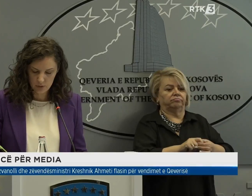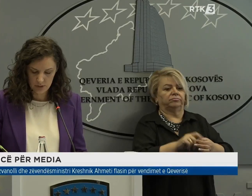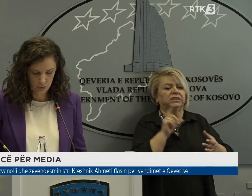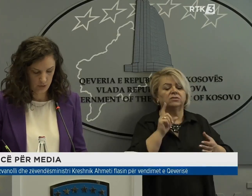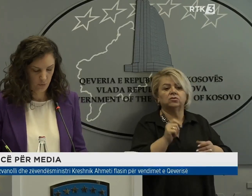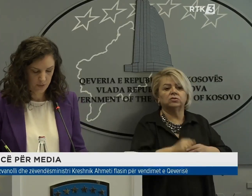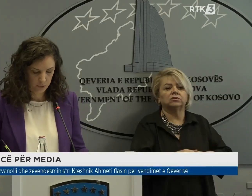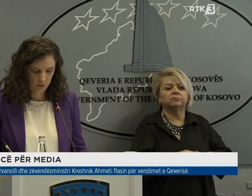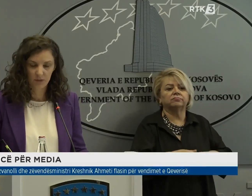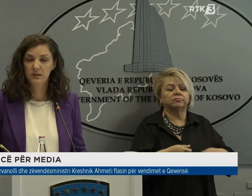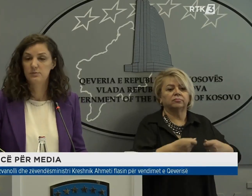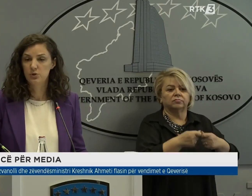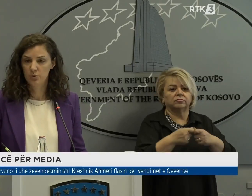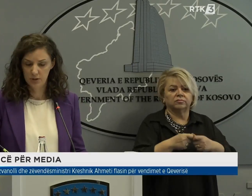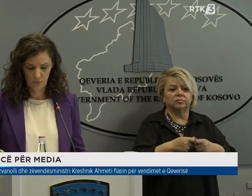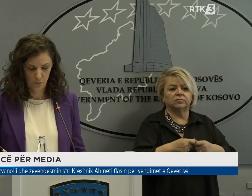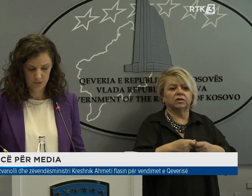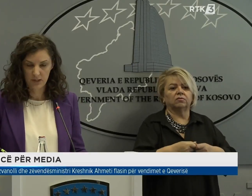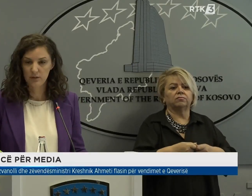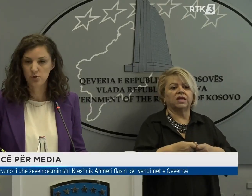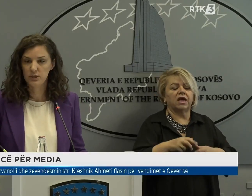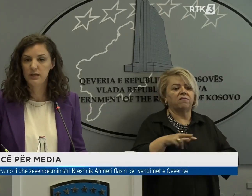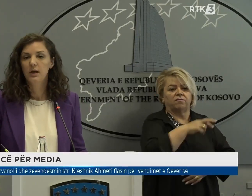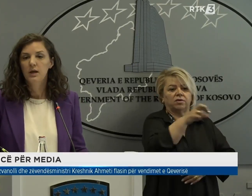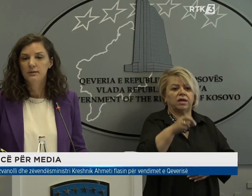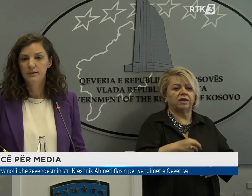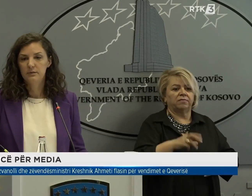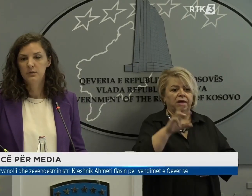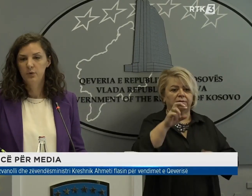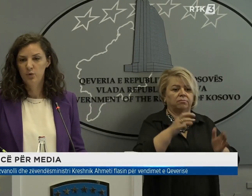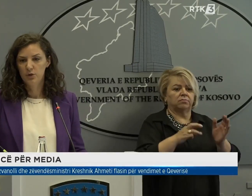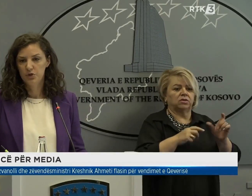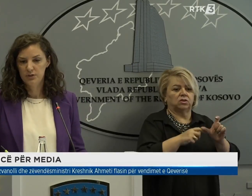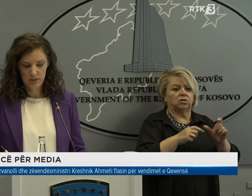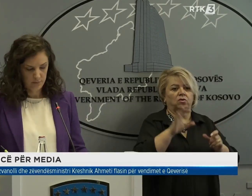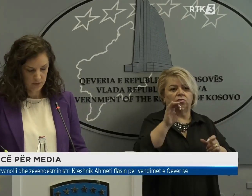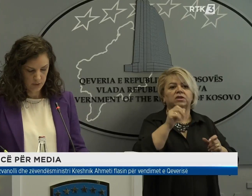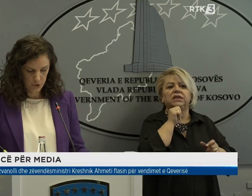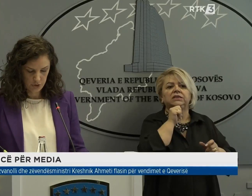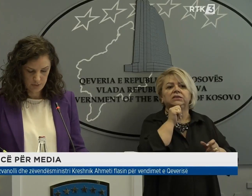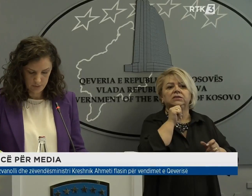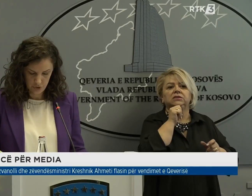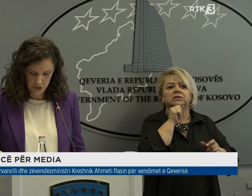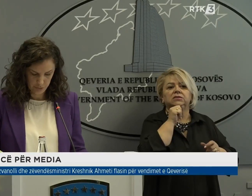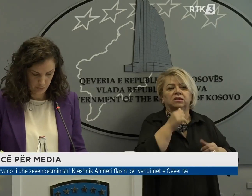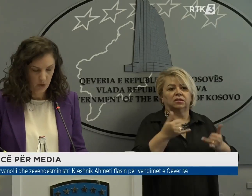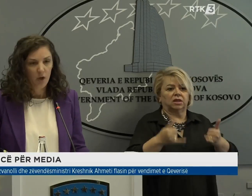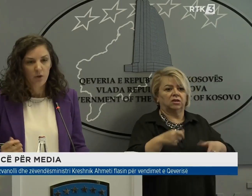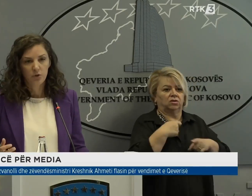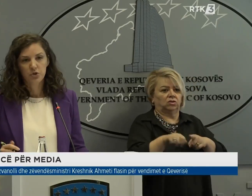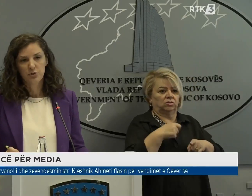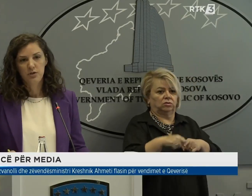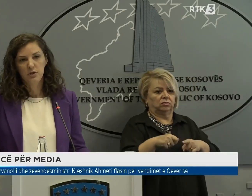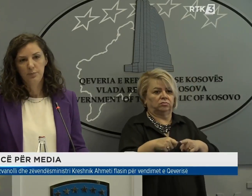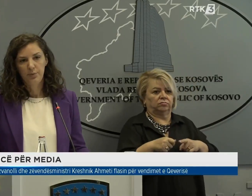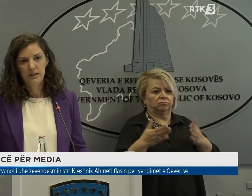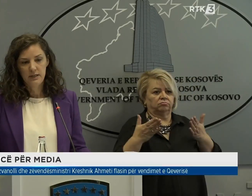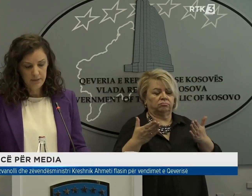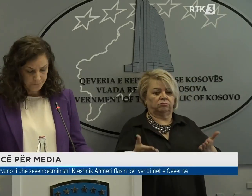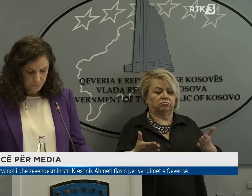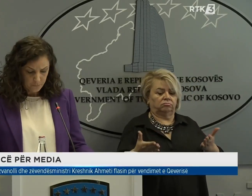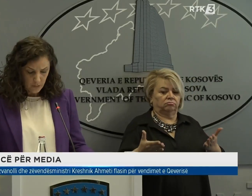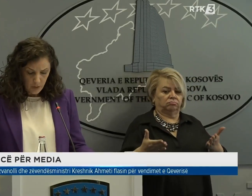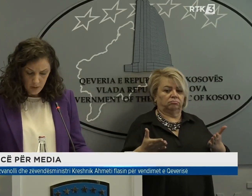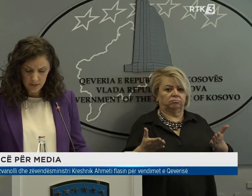në Asociacionin e Operatorve të Transmisionit Evropës, ENSOI, tani më nuk është, tani më është zgjidhur. Kjo është një